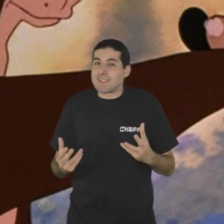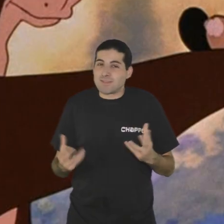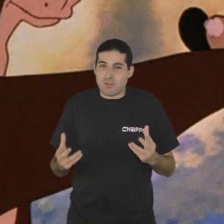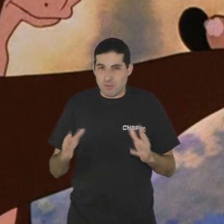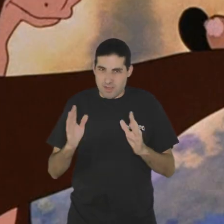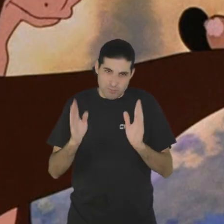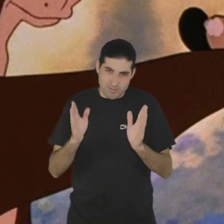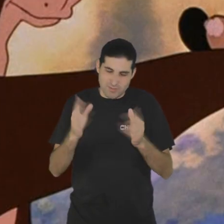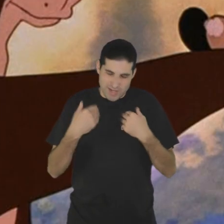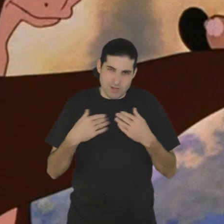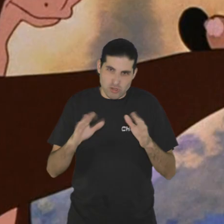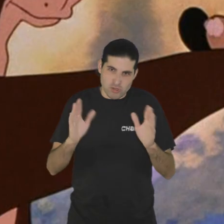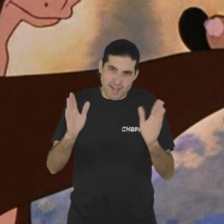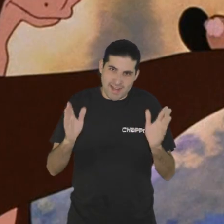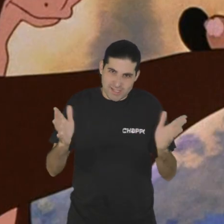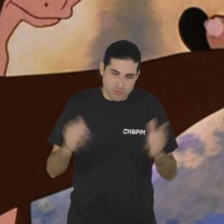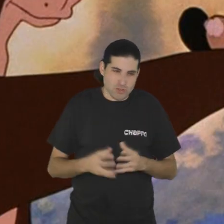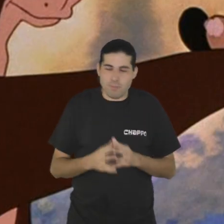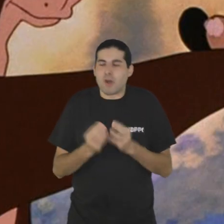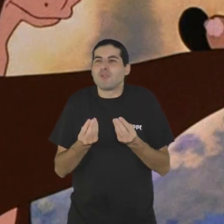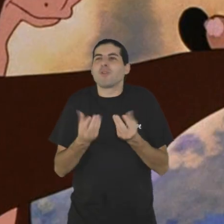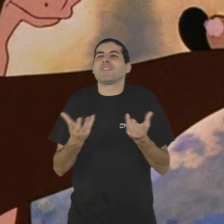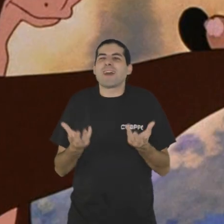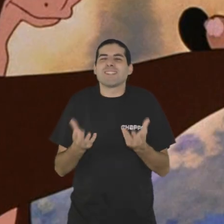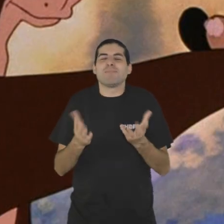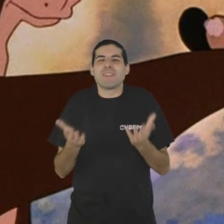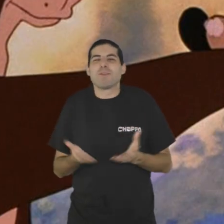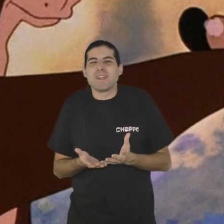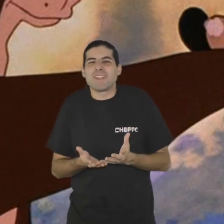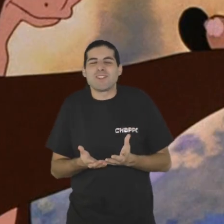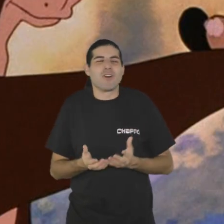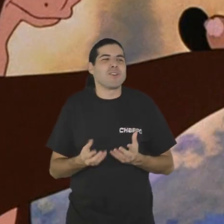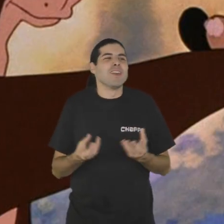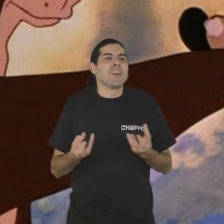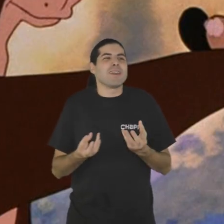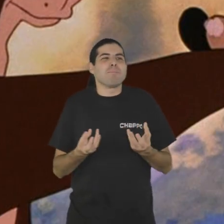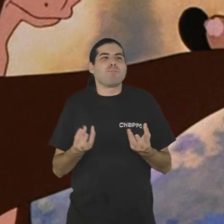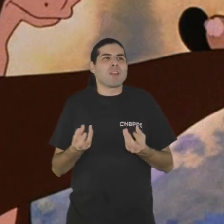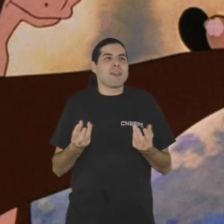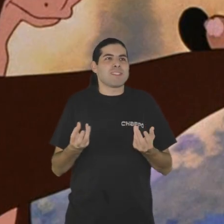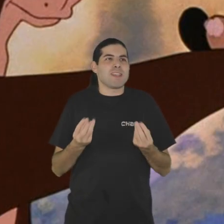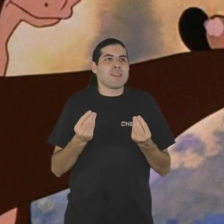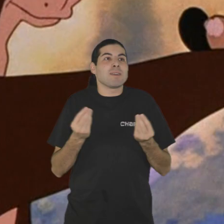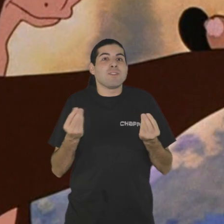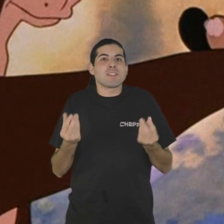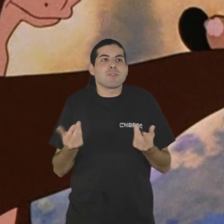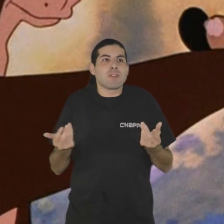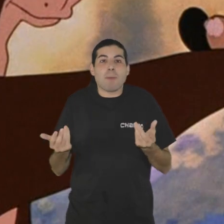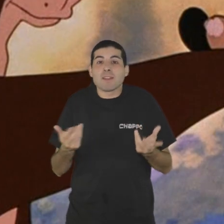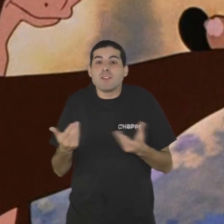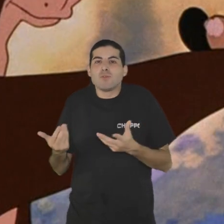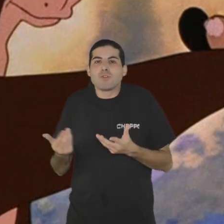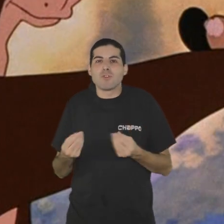Cioè, questo cioè, lo so, sono cagacazzo, lo so, però due orsi maschi si picchiano per il territorio. Potrebbe essere